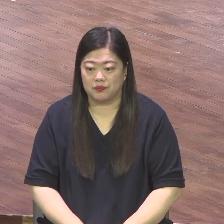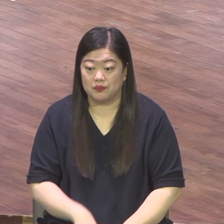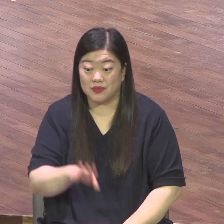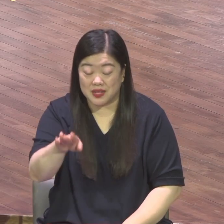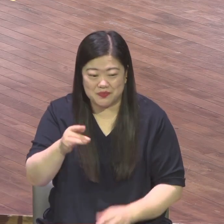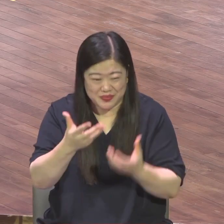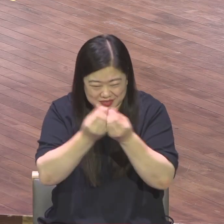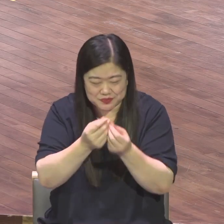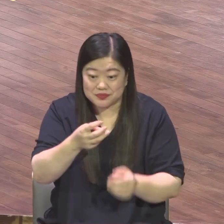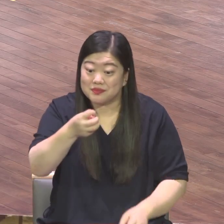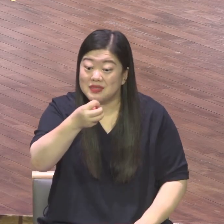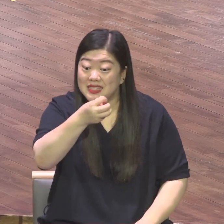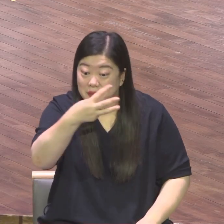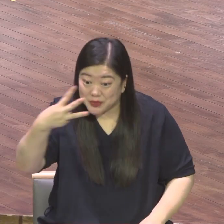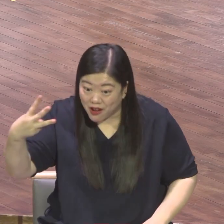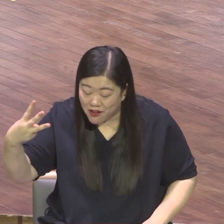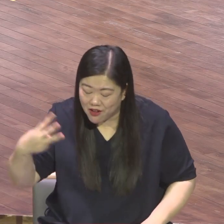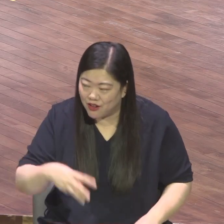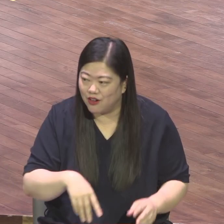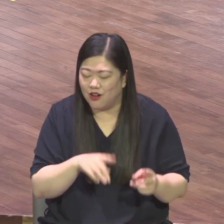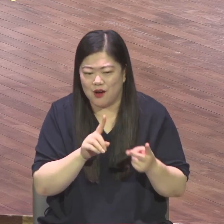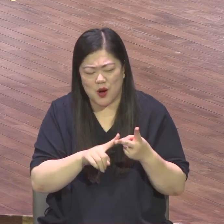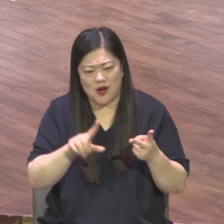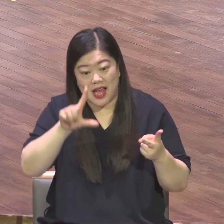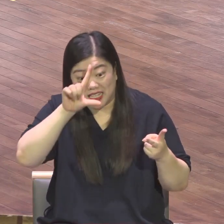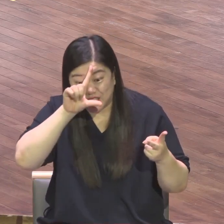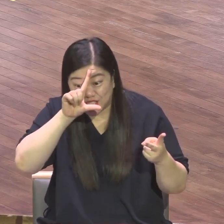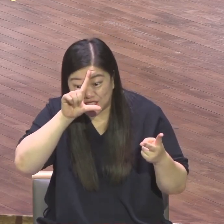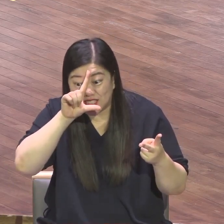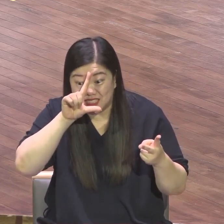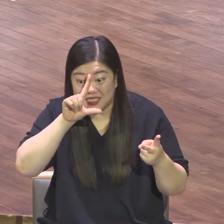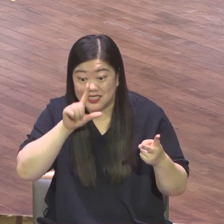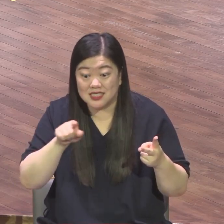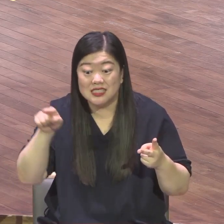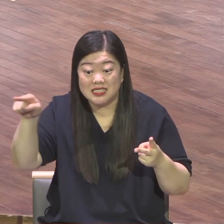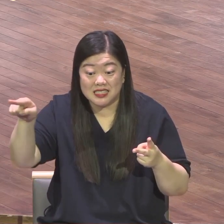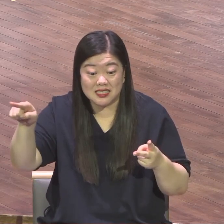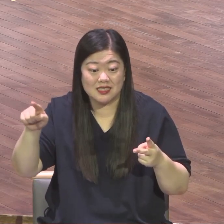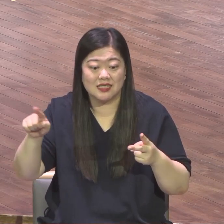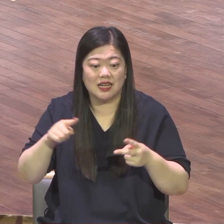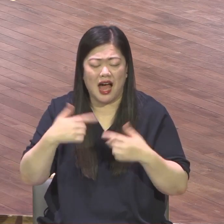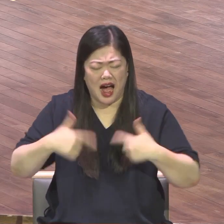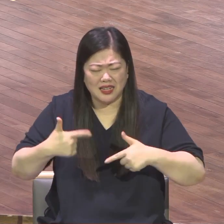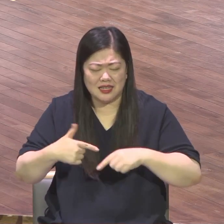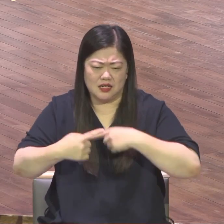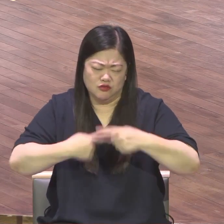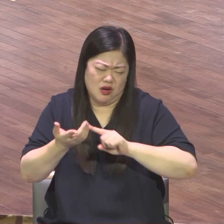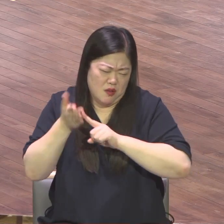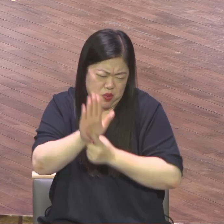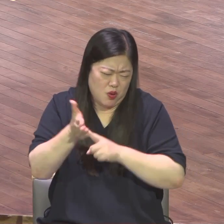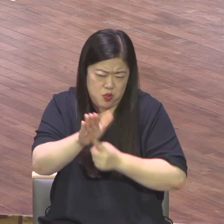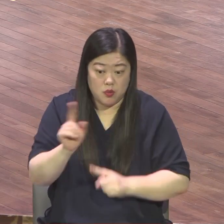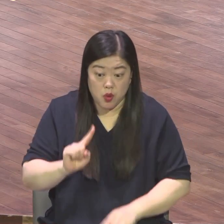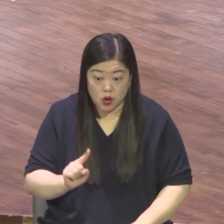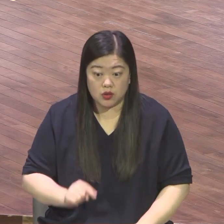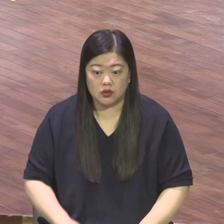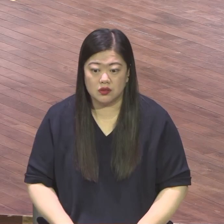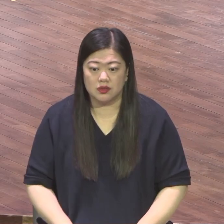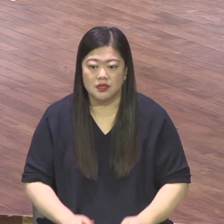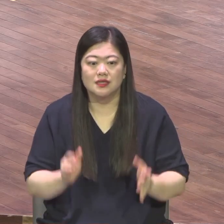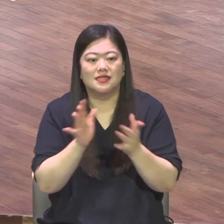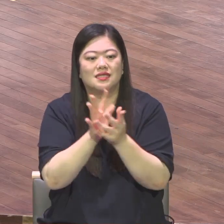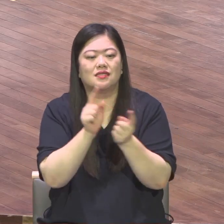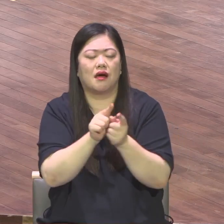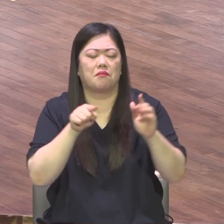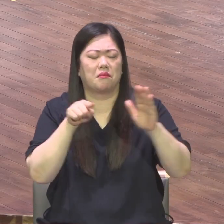보면 삼성이 LG 이런 기업들이 주제 슬로건이 뭔지 하면 현장 가야 답이 있다. 현장 가야. 세상 일류 기업도 그런데